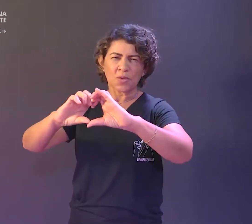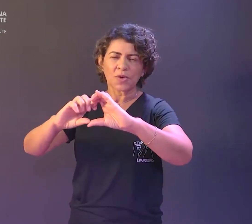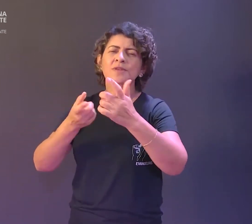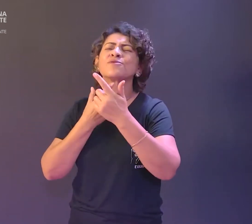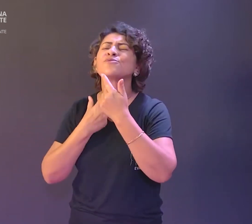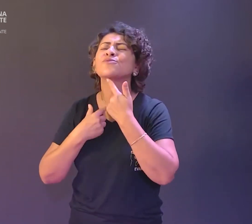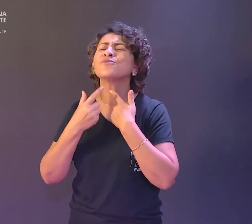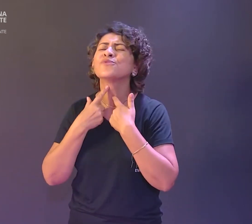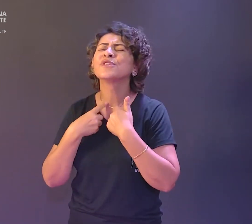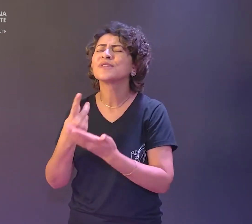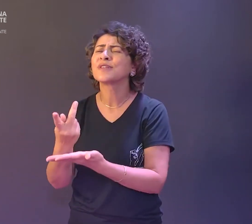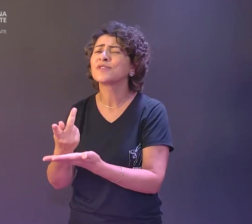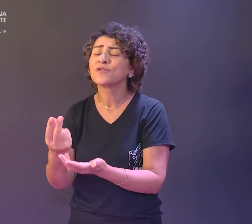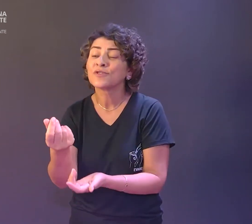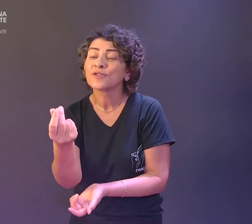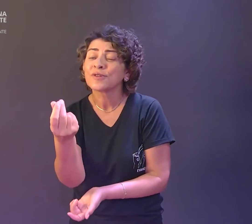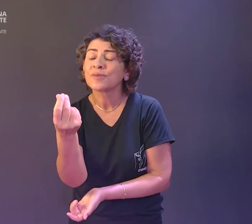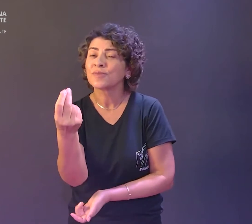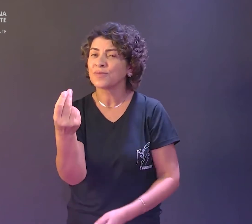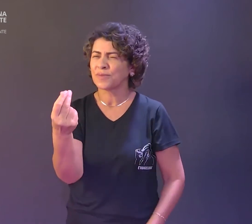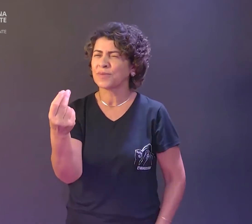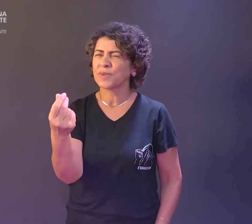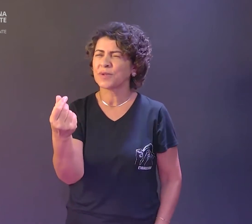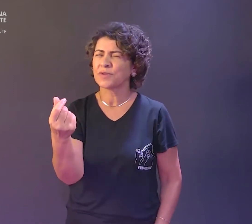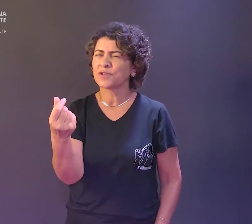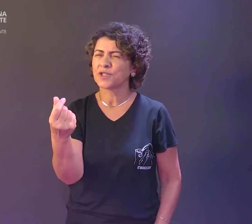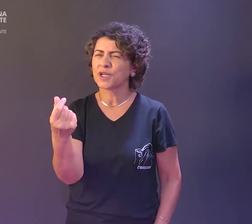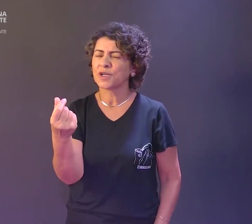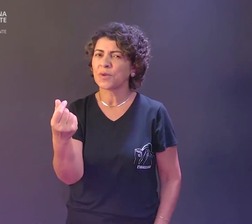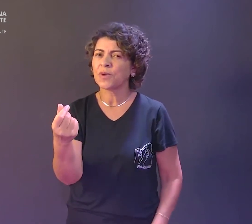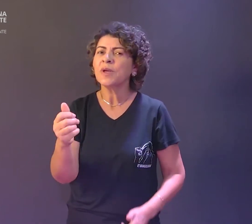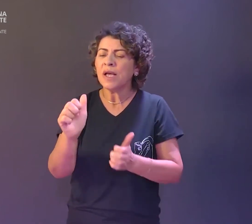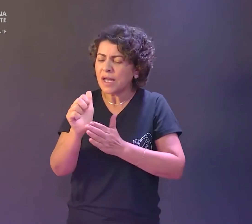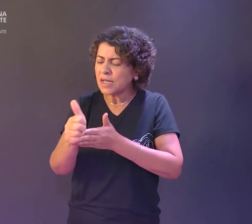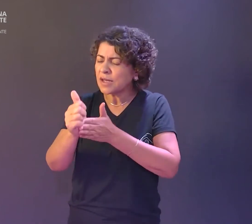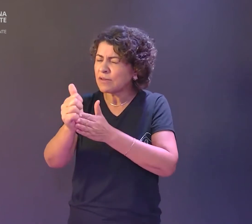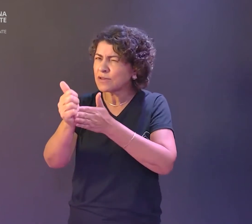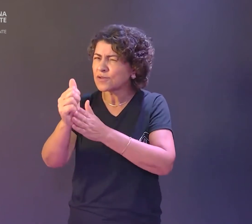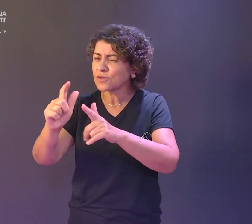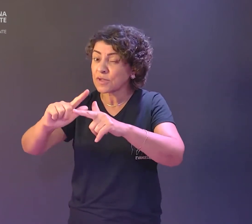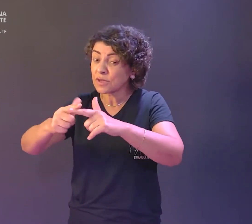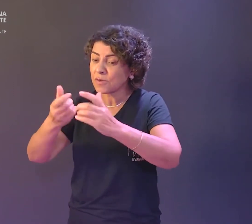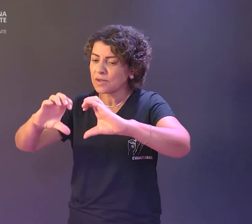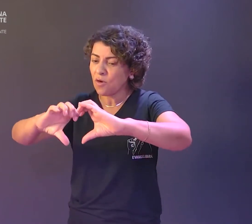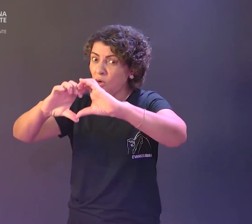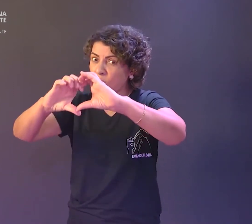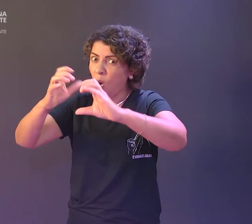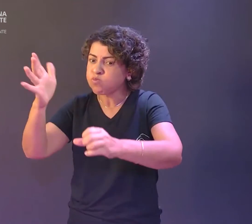Ele desejava dinheiro. Mesmo andando com Jesus, vendo os seus milagres, ouvindo